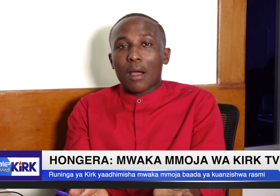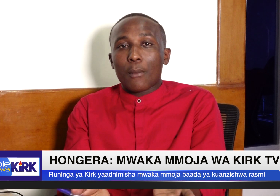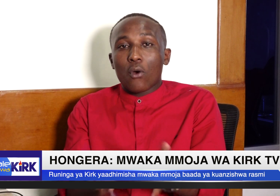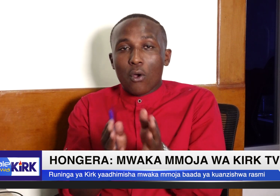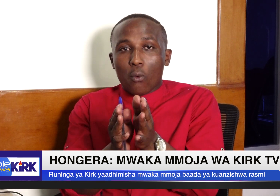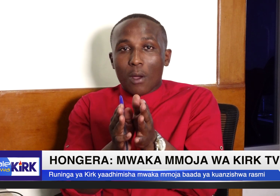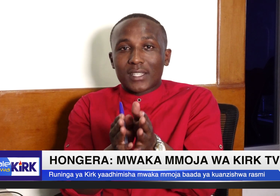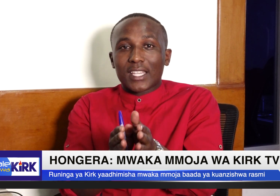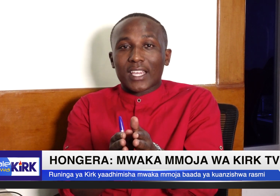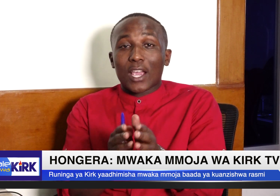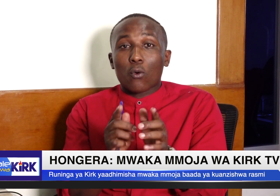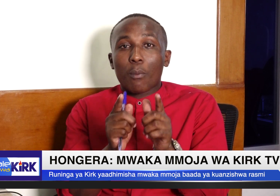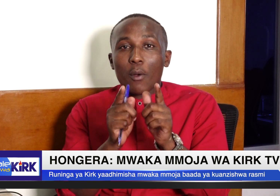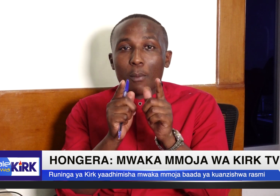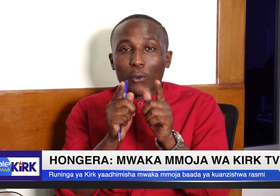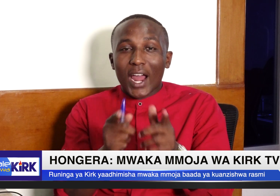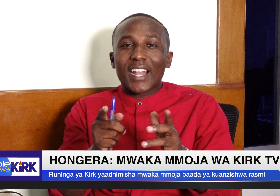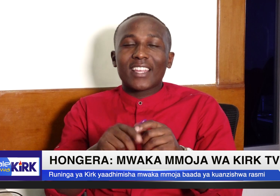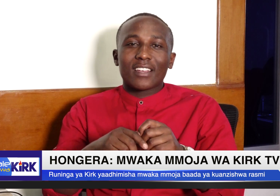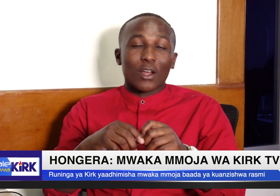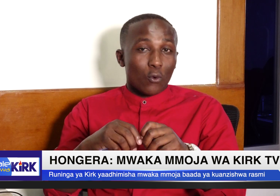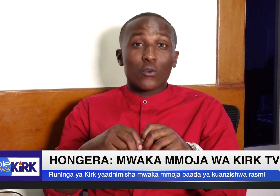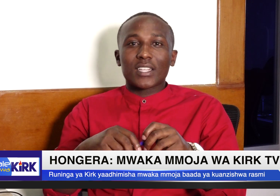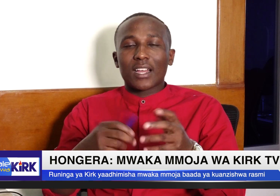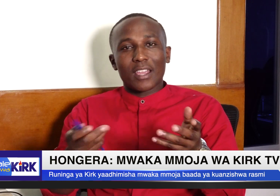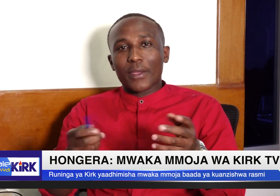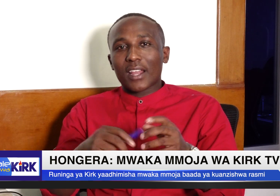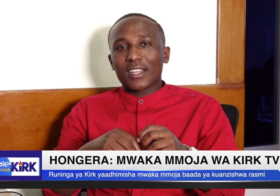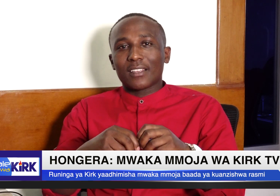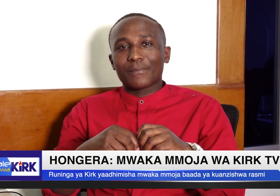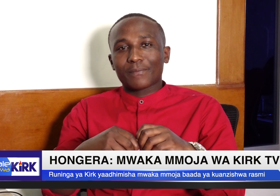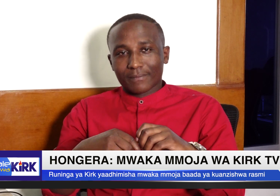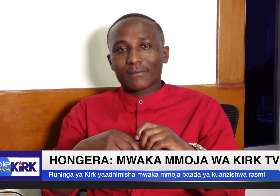kuboresha mambo kwa misingi ya kukupa wewe burudani na kukujuza yapi yanajiri